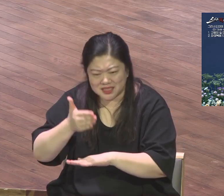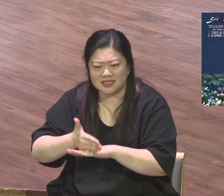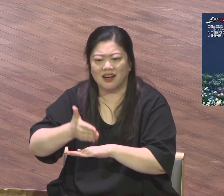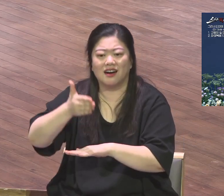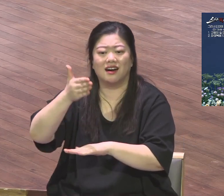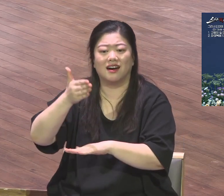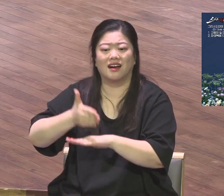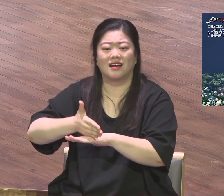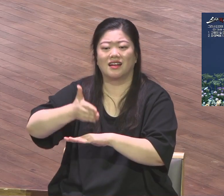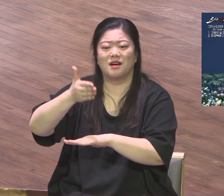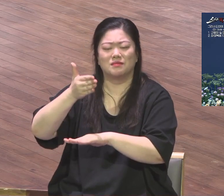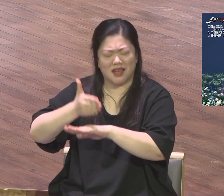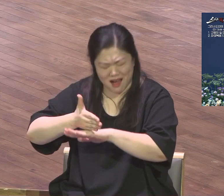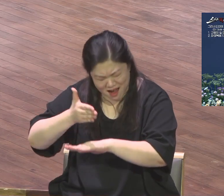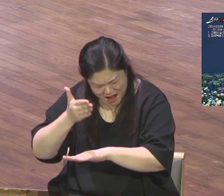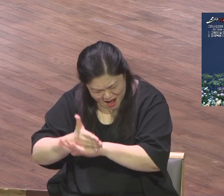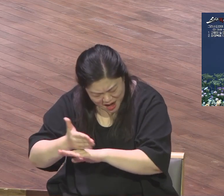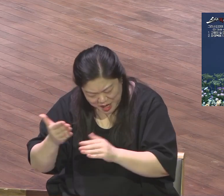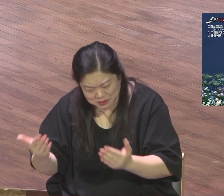감사합니다,